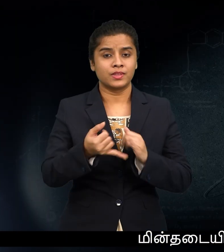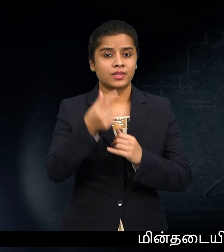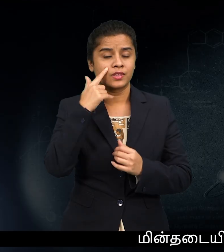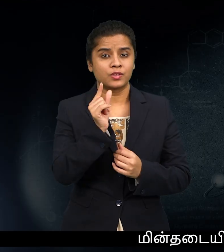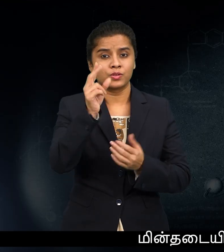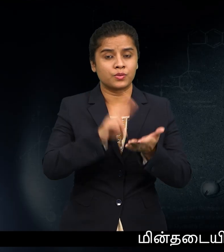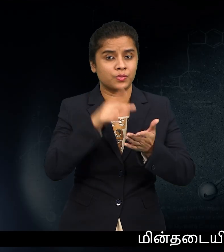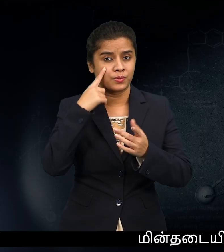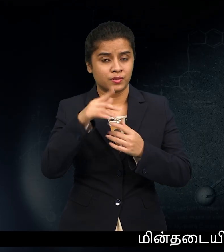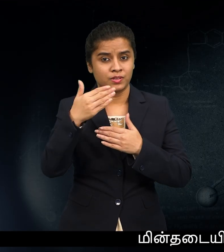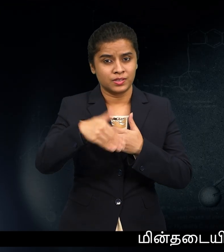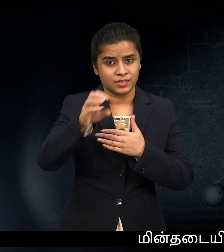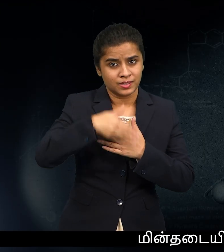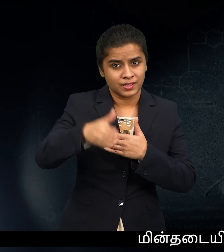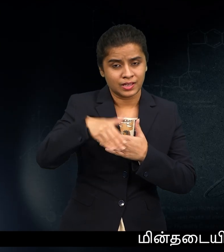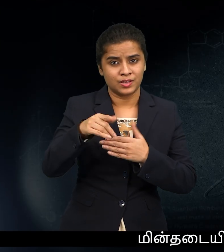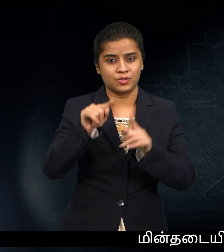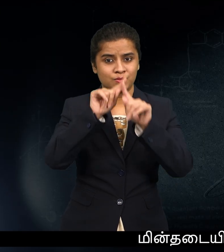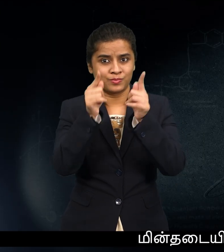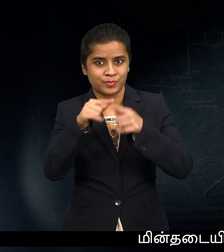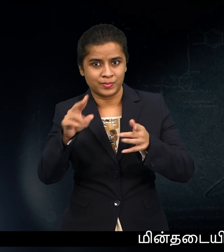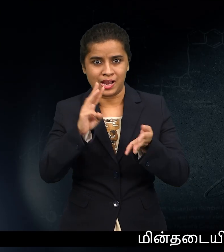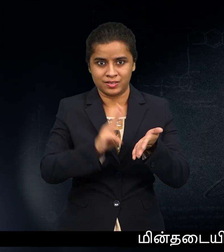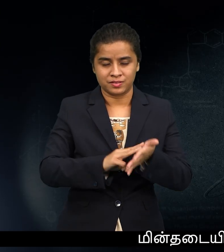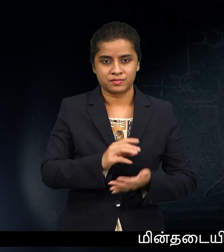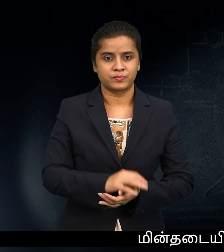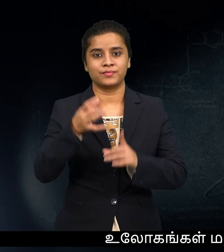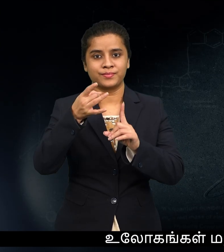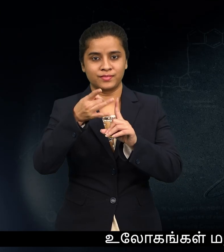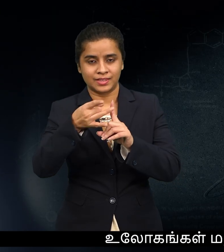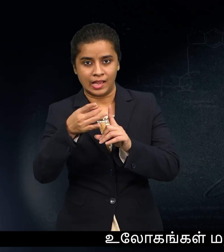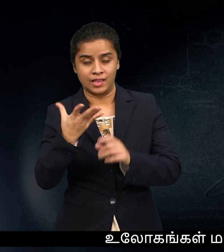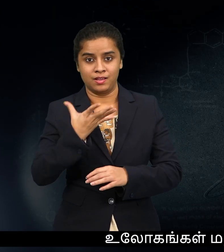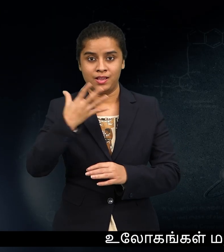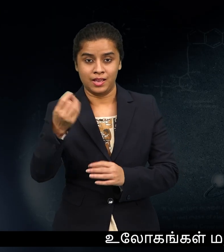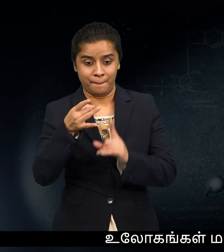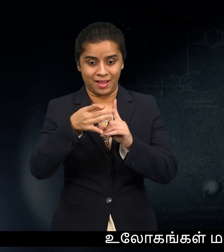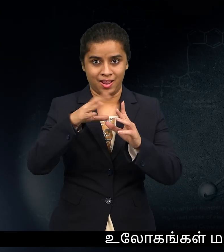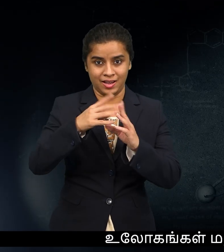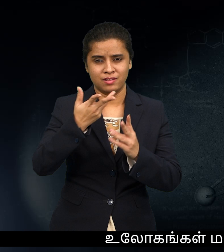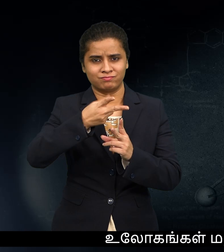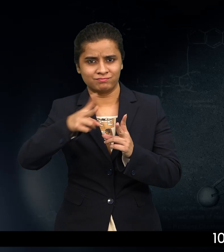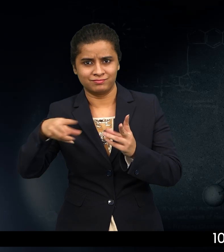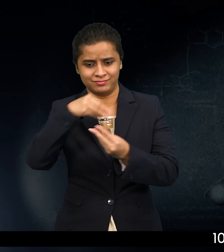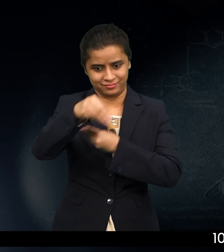மின்தடையின் SI அலகு குறியீடு ஓம் m ஆகும். உலோகங்கள் மற்றும் உலோக கலவைகள் 10